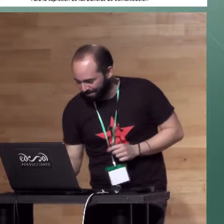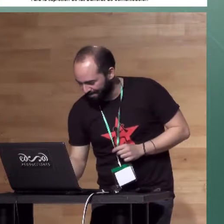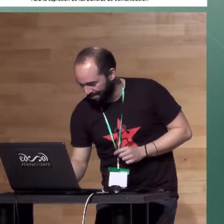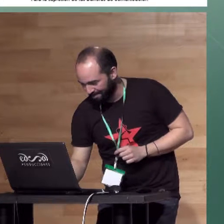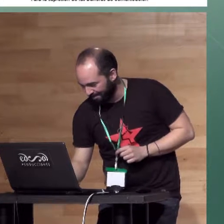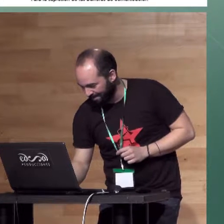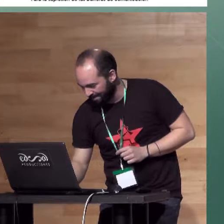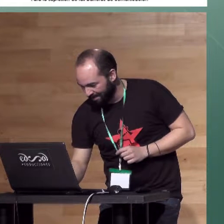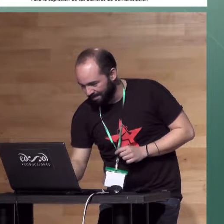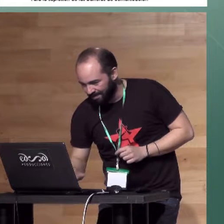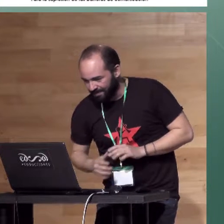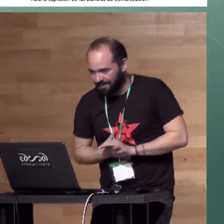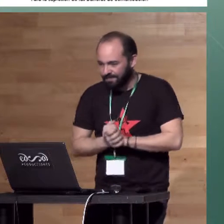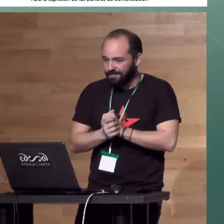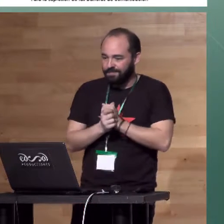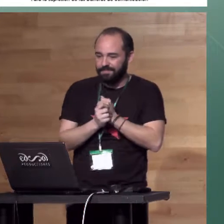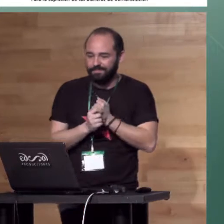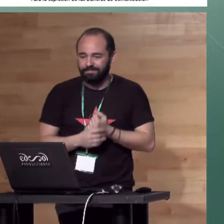un poco complejo. Luego os explico.